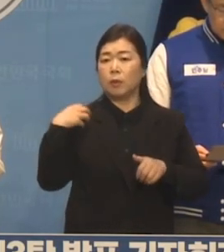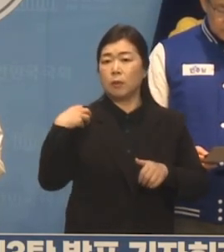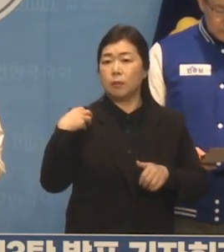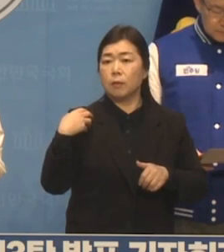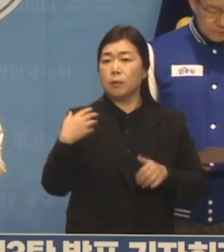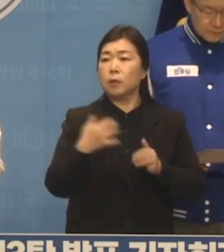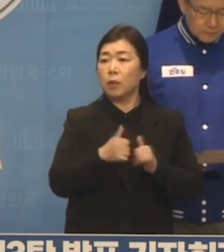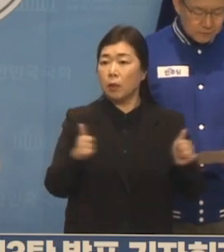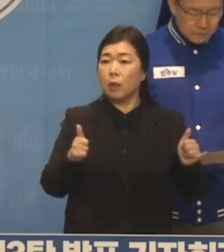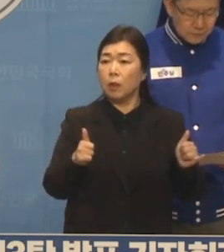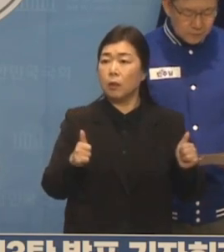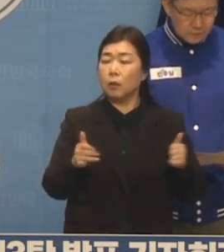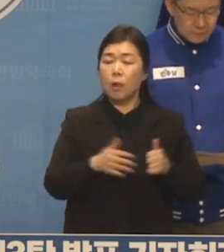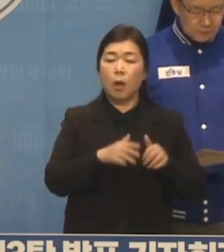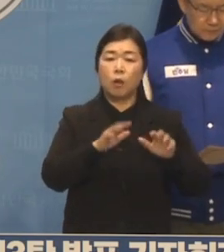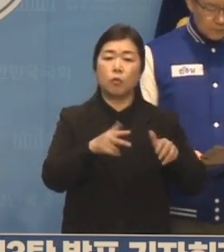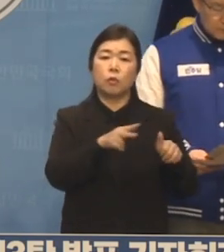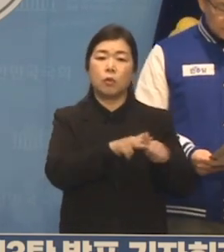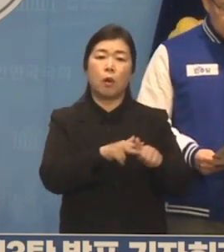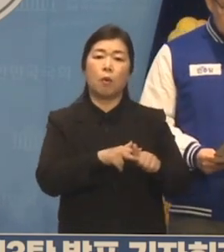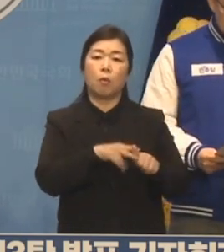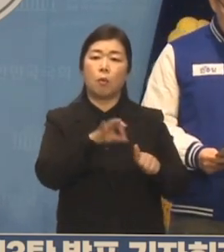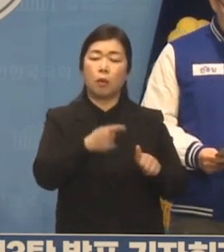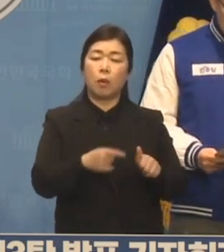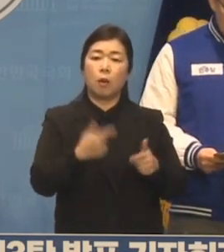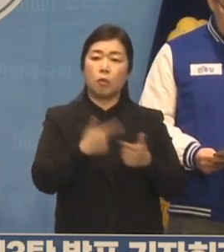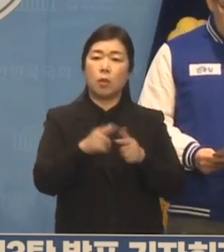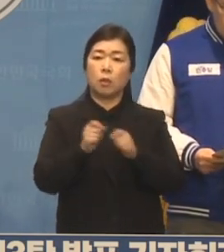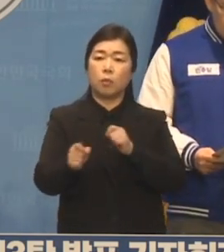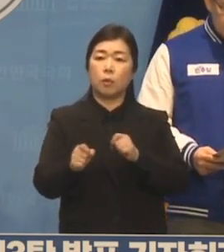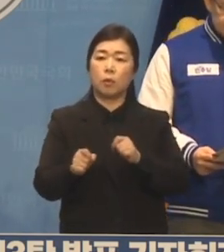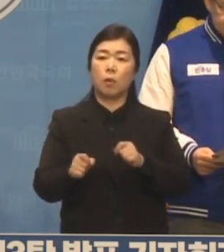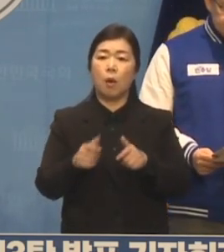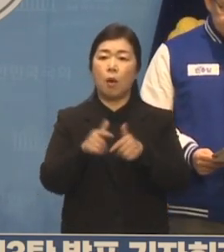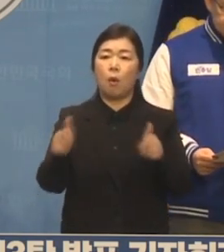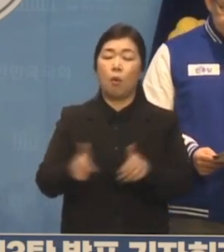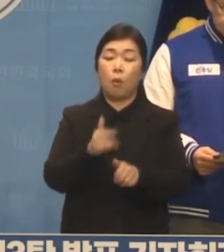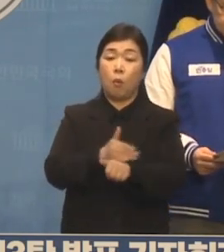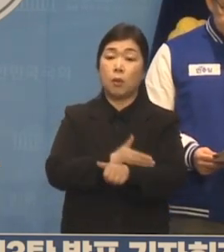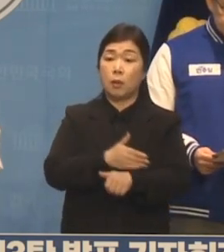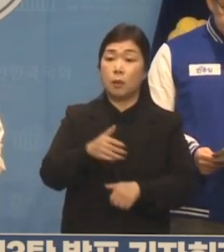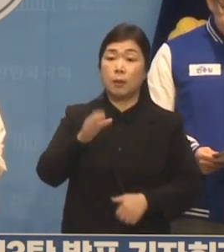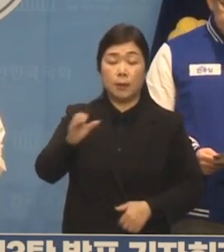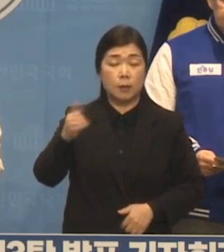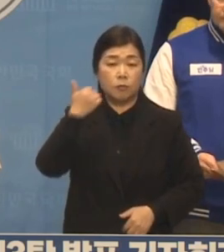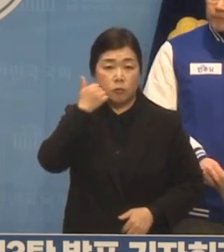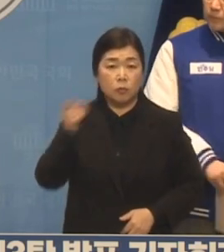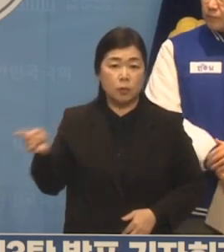추정도에 나타난 국정원 부산지부 과장 CC로 제가 확인하였습니다.